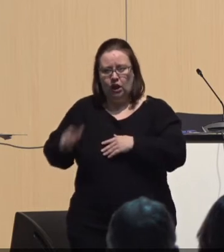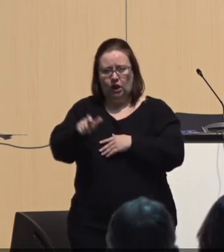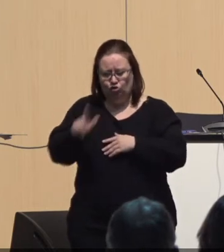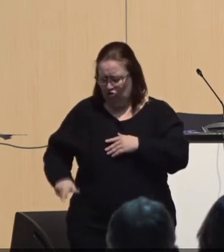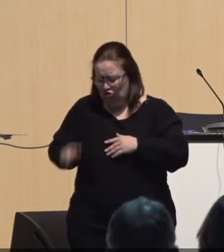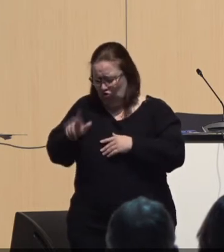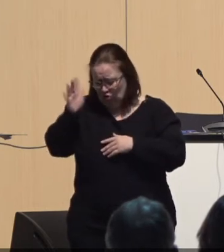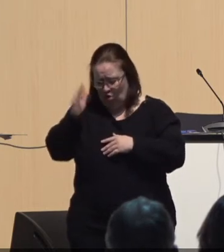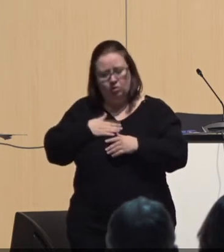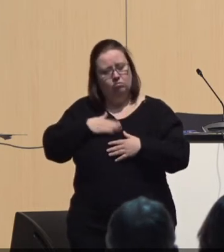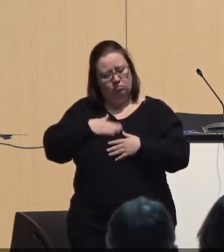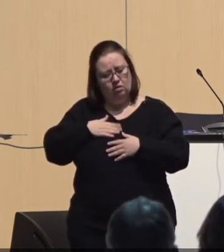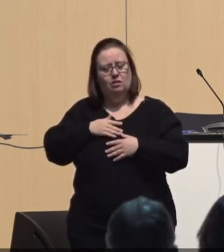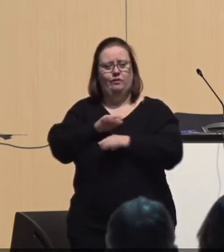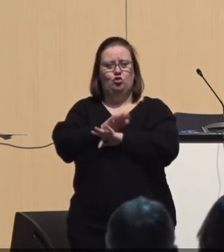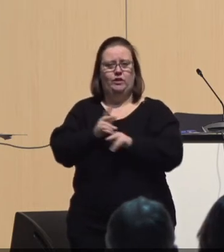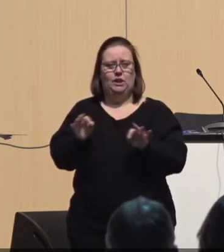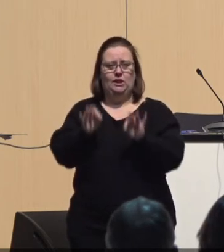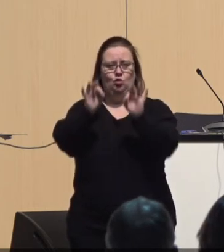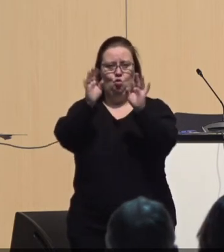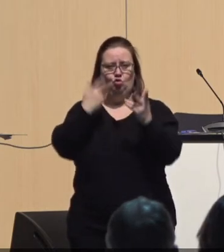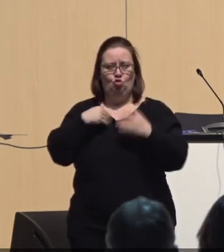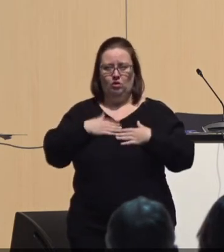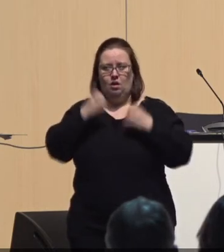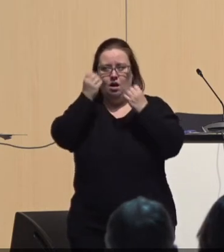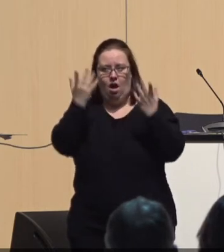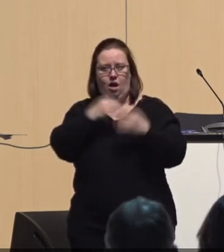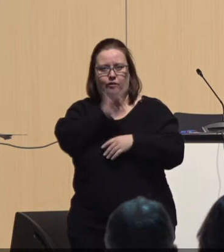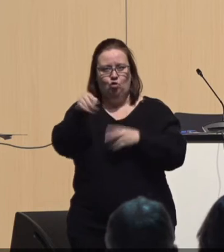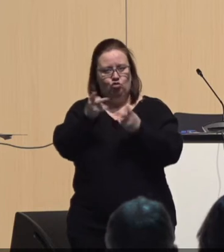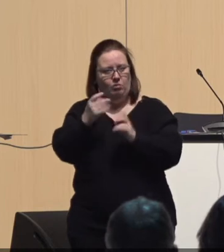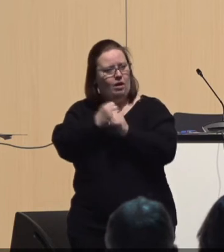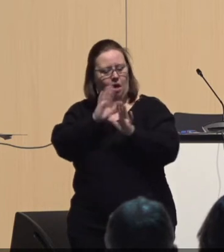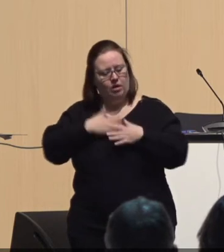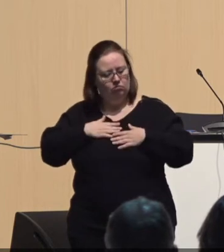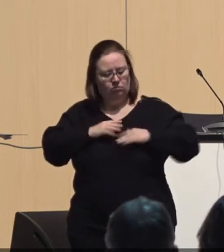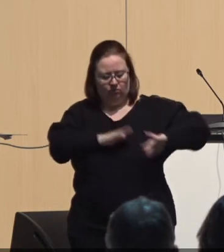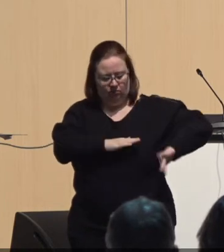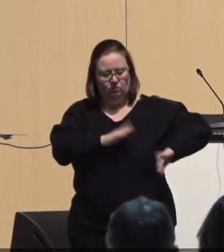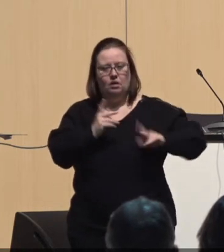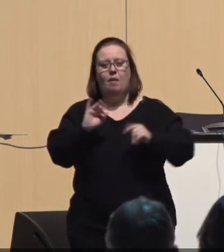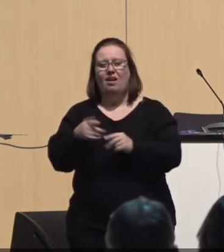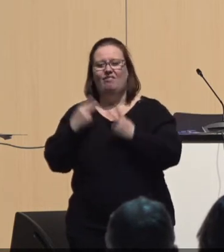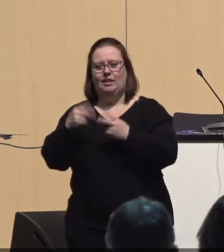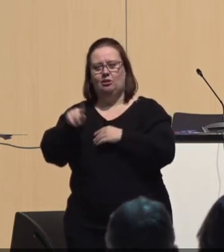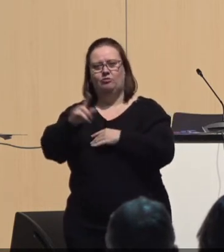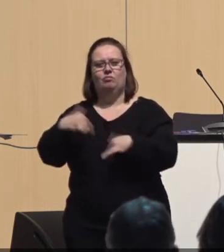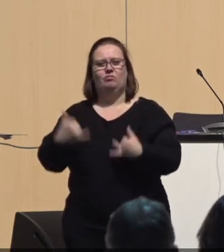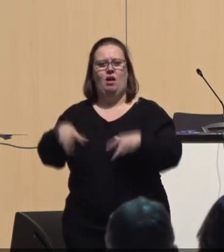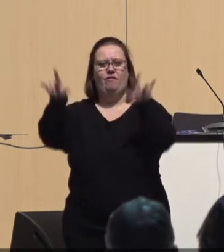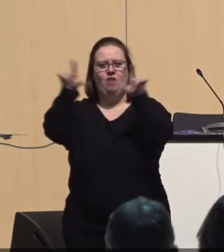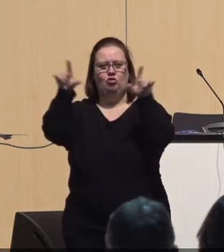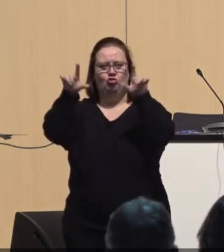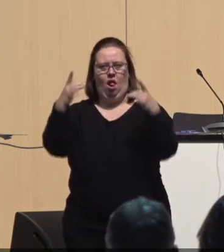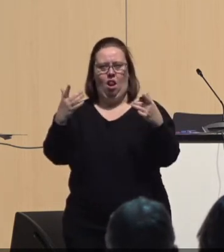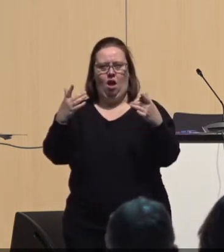schon tragen. Das ist unser wirtschaftliches Risiko, obwohl wir das im Sinne und auch im Interesse der Stadt tun. Sondern wir Veranstalter